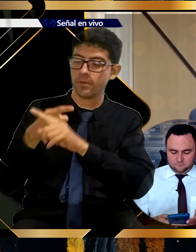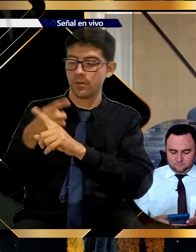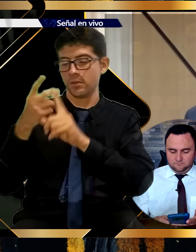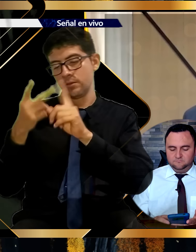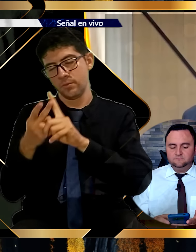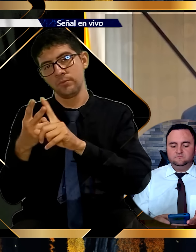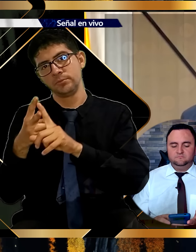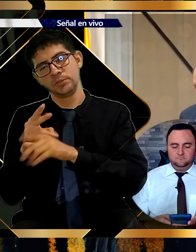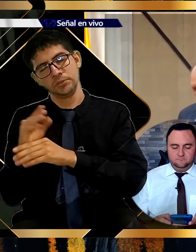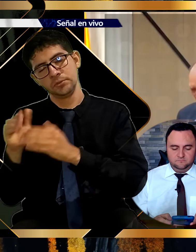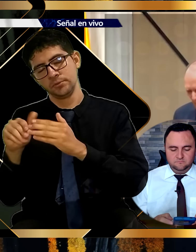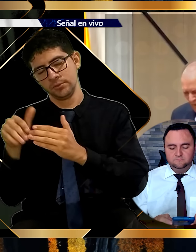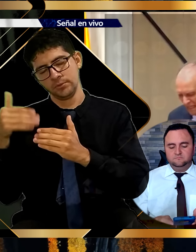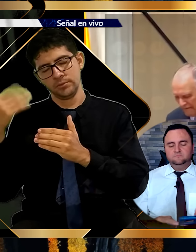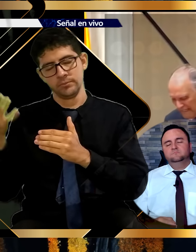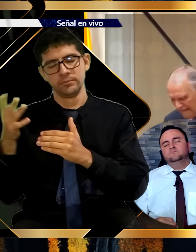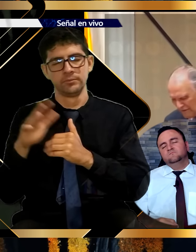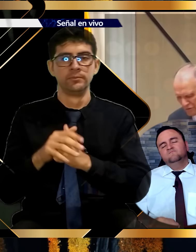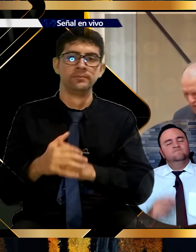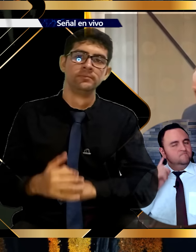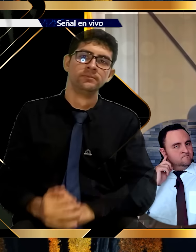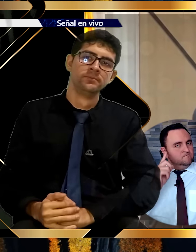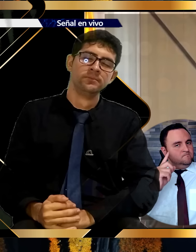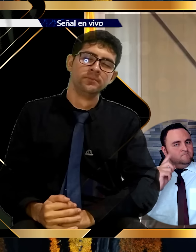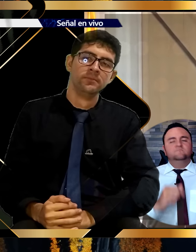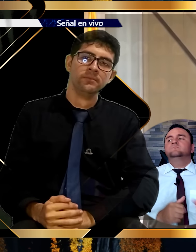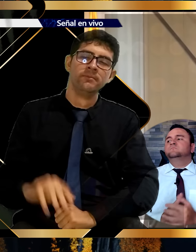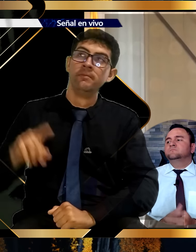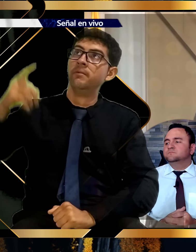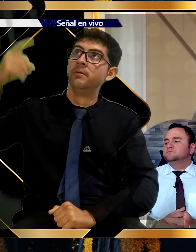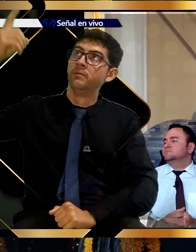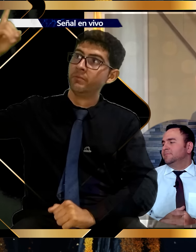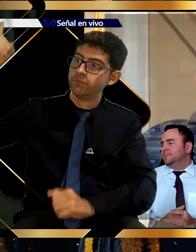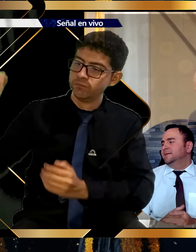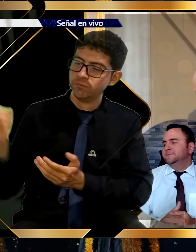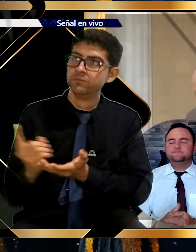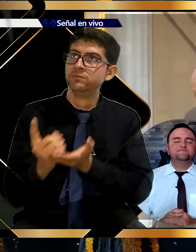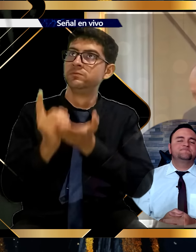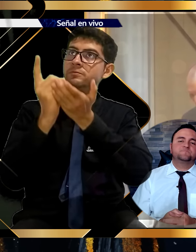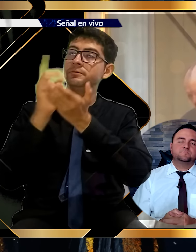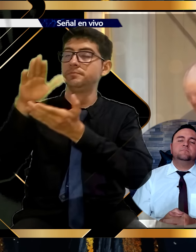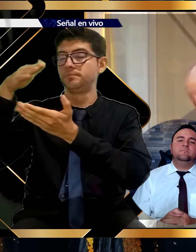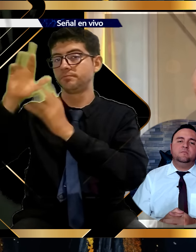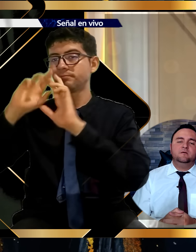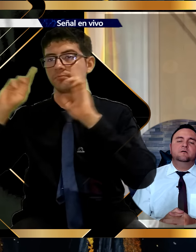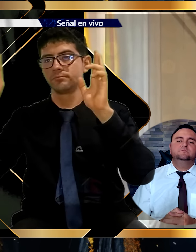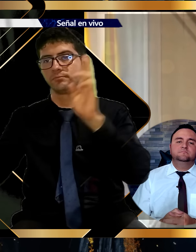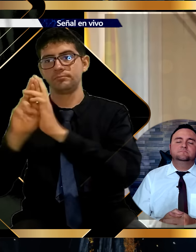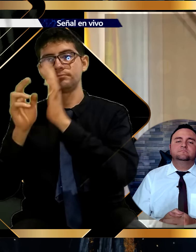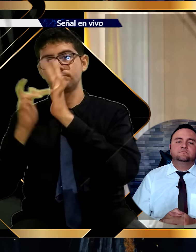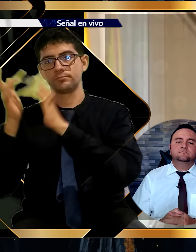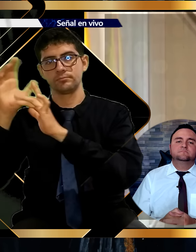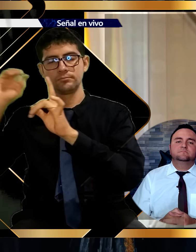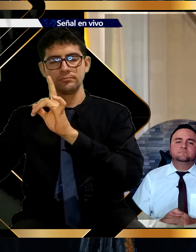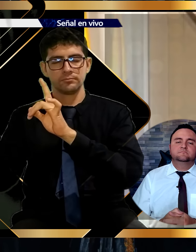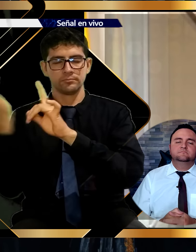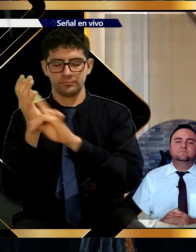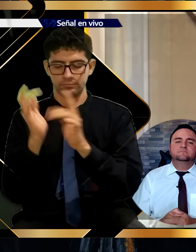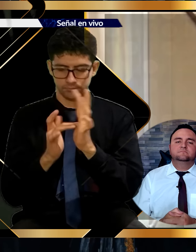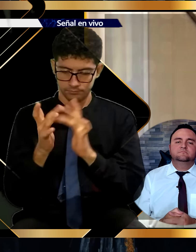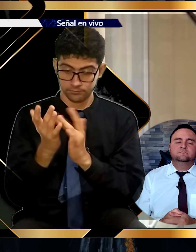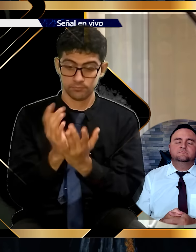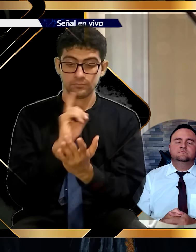¿Cierto? La venida de nuestro Señor Jesucristo y nuestra reunión con Él. Y así nos lo repite una y otra